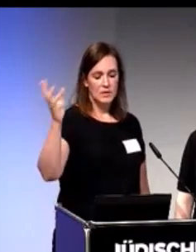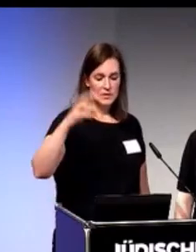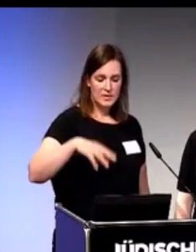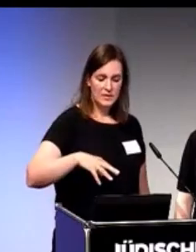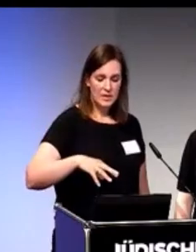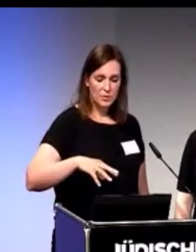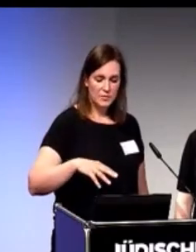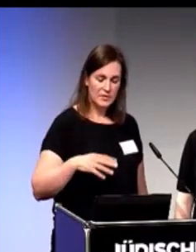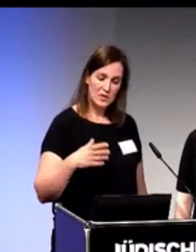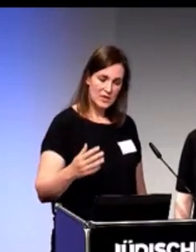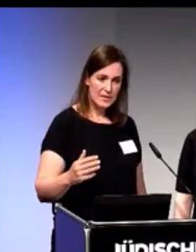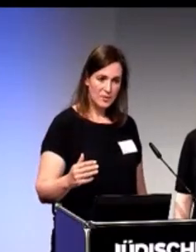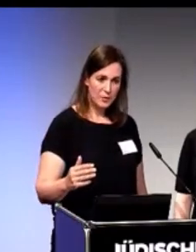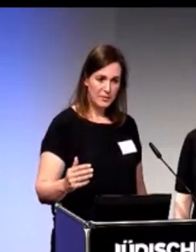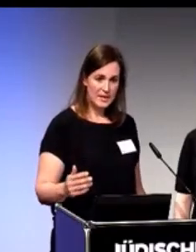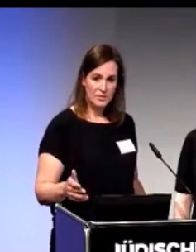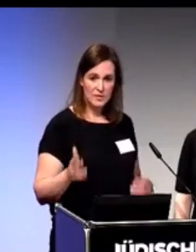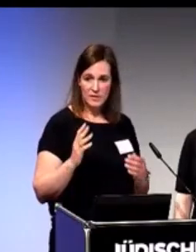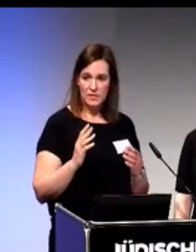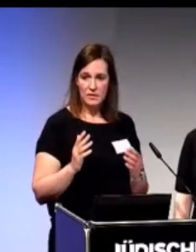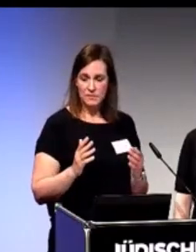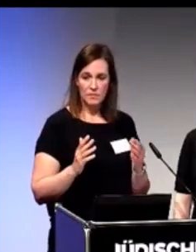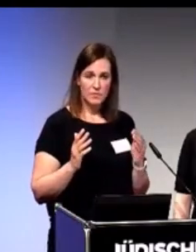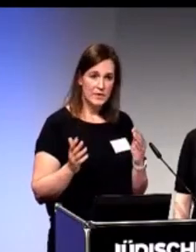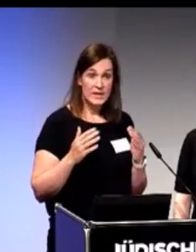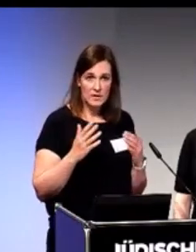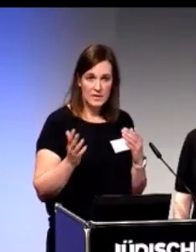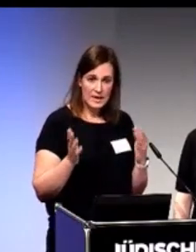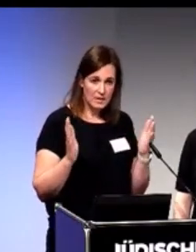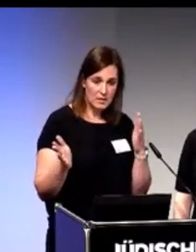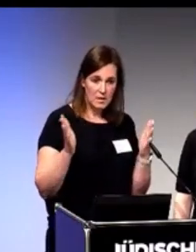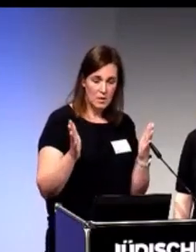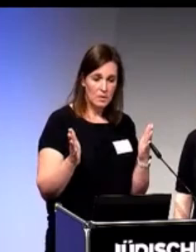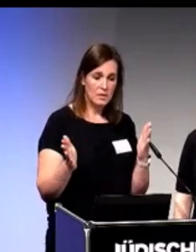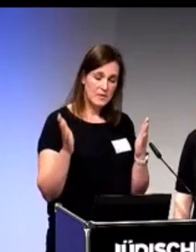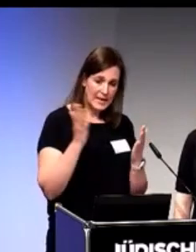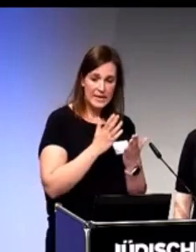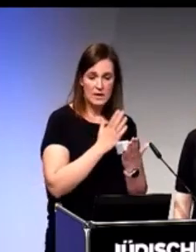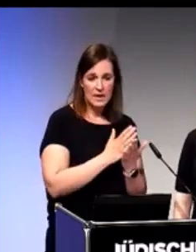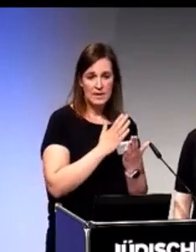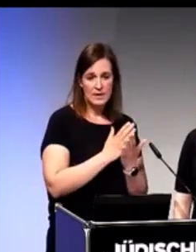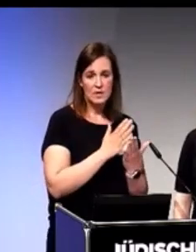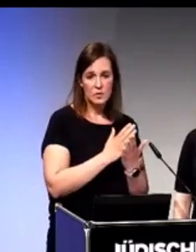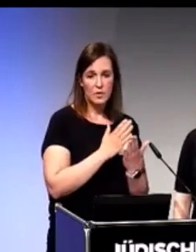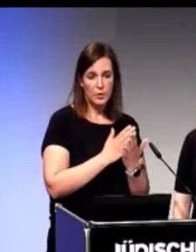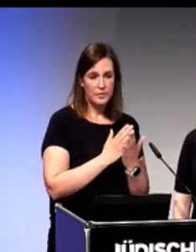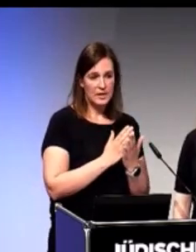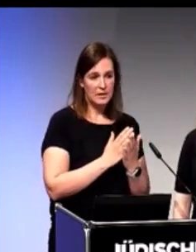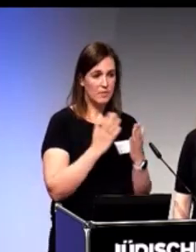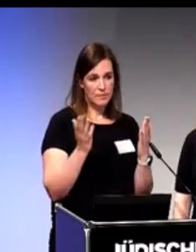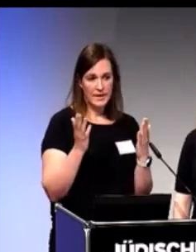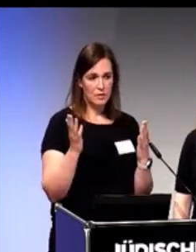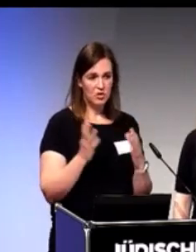Unser Video, was wir zuerst veröffentlichen, weil ich das erachte, auch zeitnah Dinge zu veröffentlichen, bei